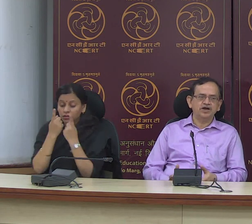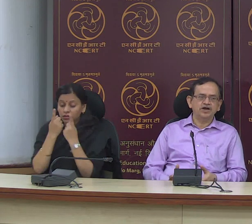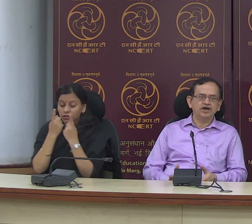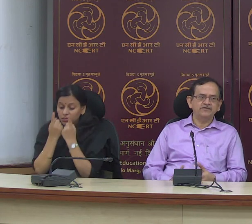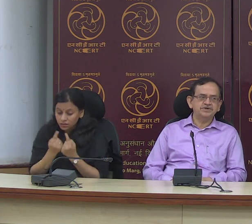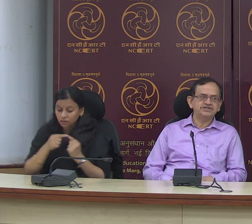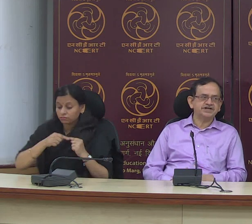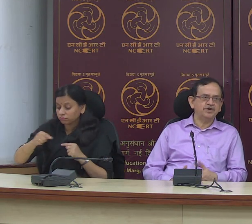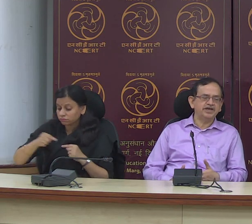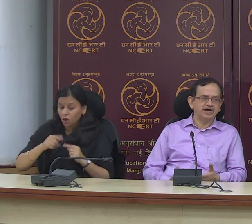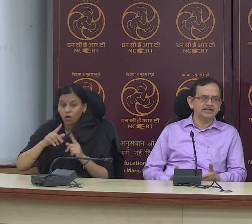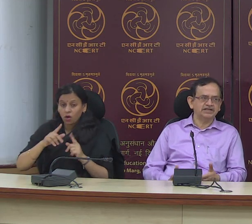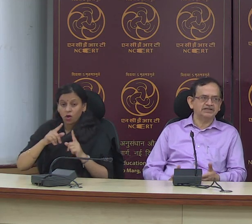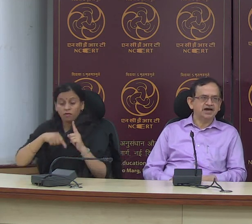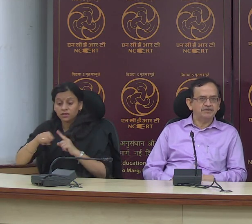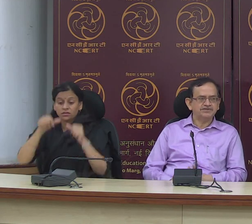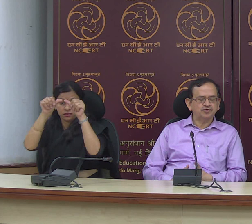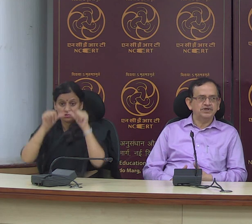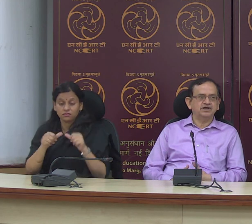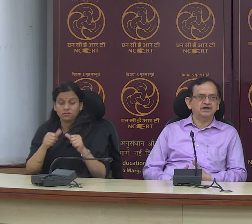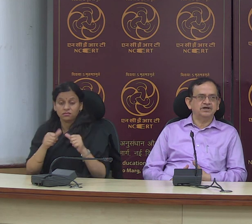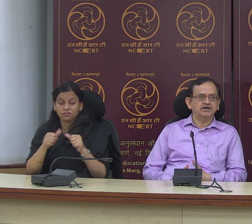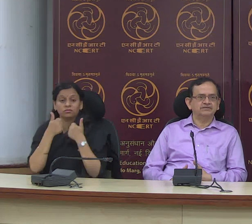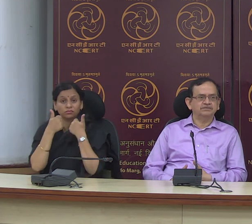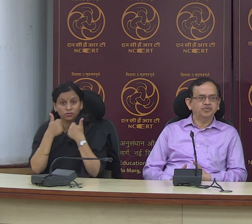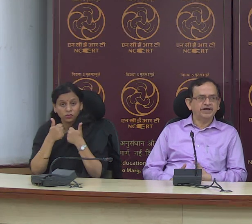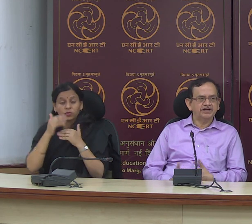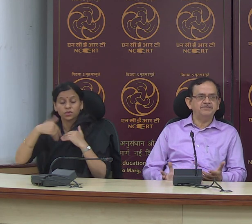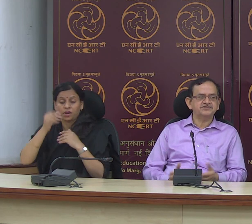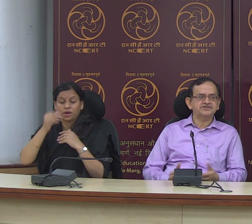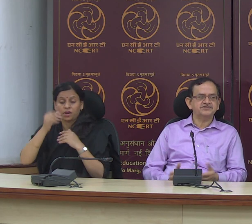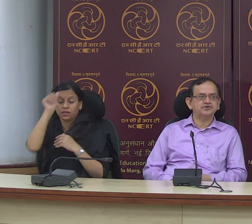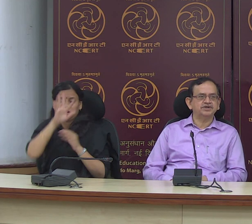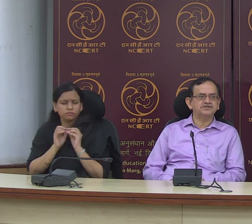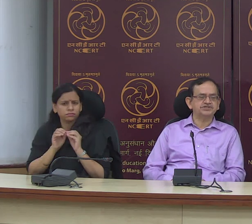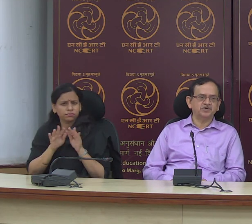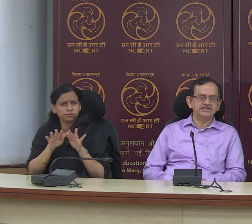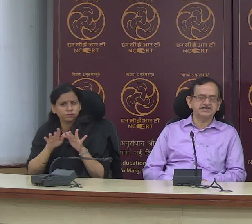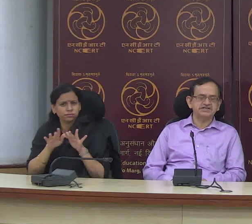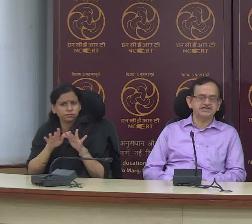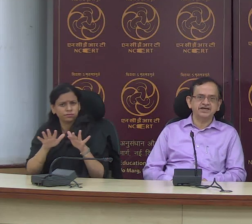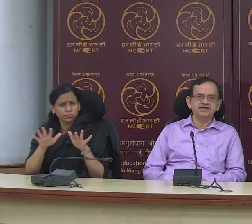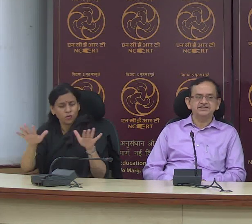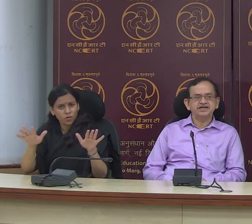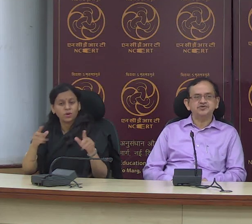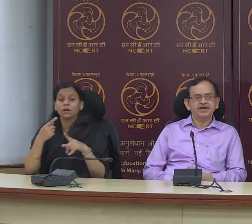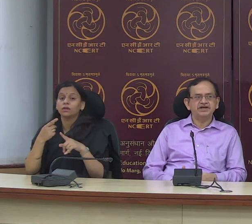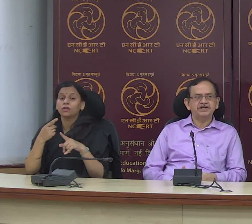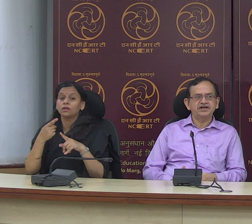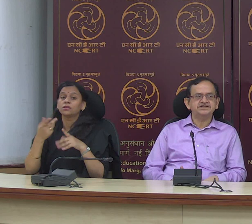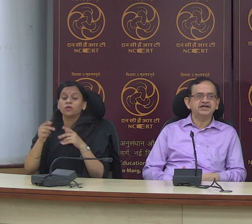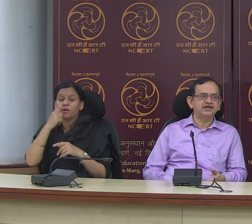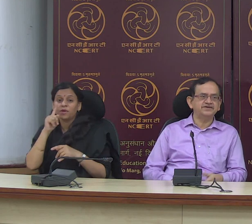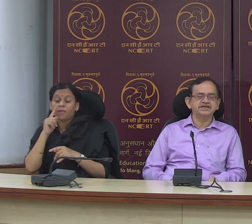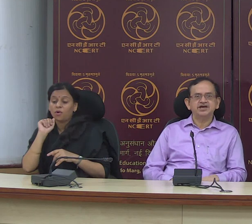रहे हैं, और इवेल्युएशन स्टडी होने के बाद हम इसको पूरे कंट्री में इसको इस प्रोजेक्ट को ले जाएंगे, जिससे कि जो